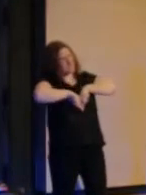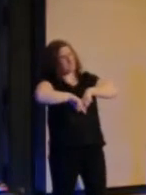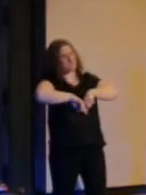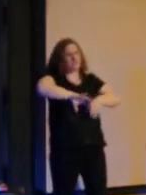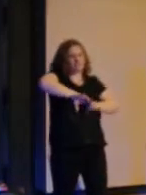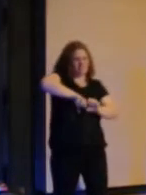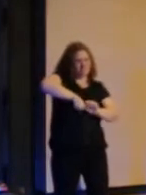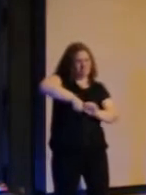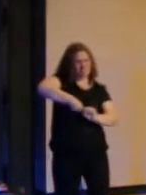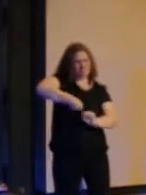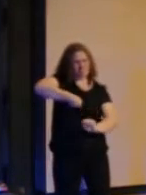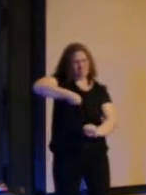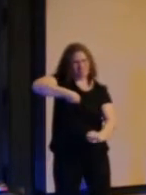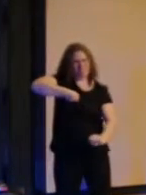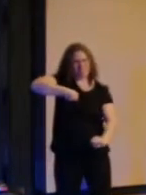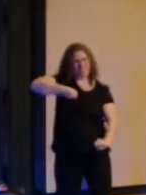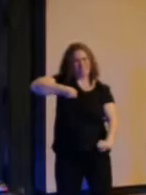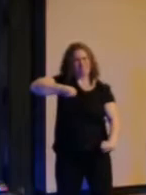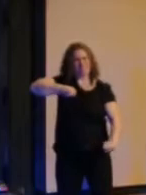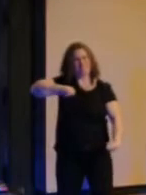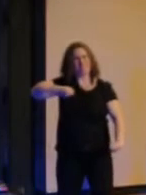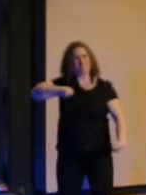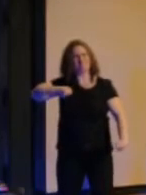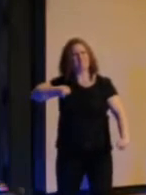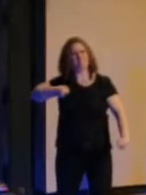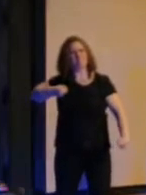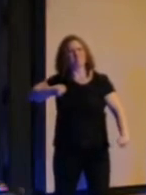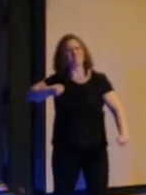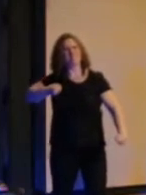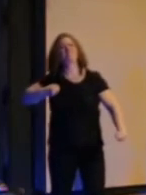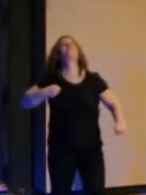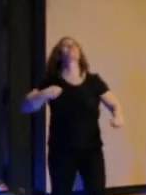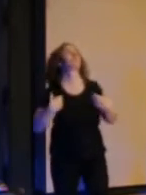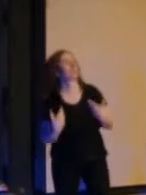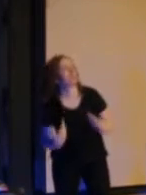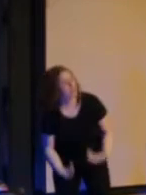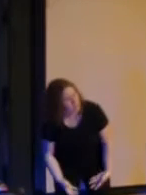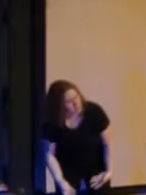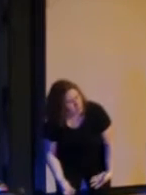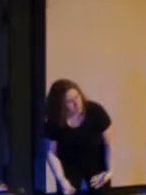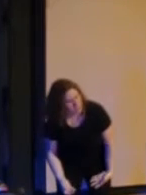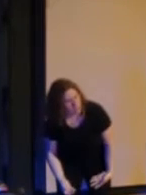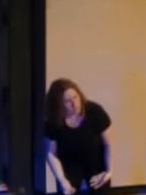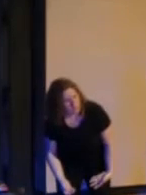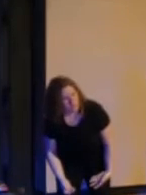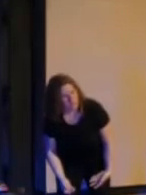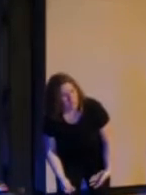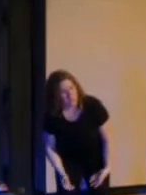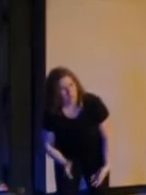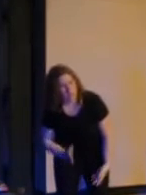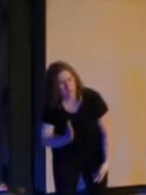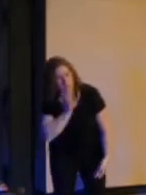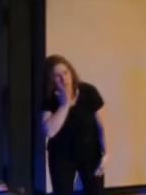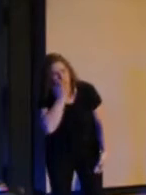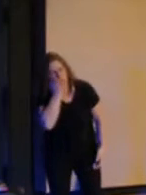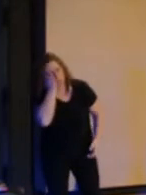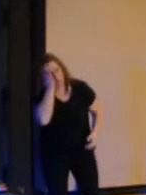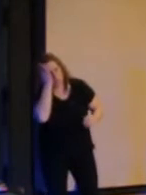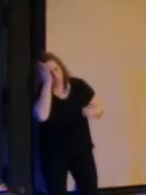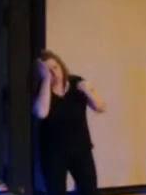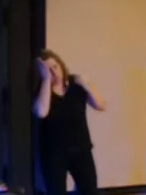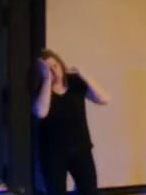La locura atenaza sus sentidos. Parece un cadáver. Está exhausta. Y se